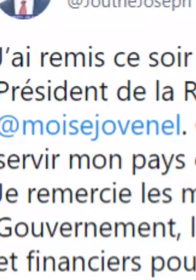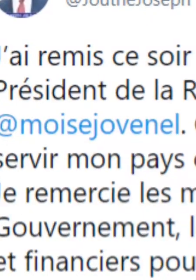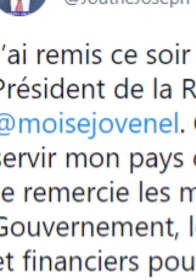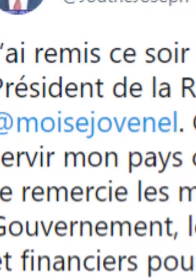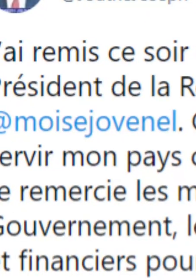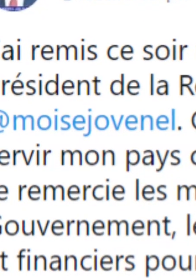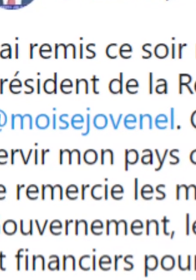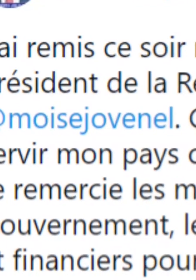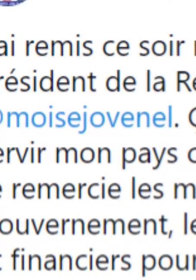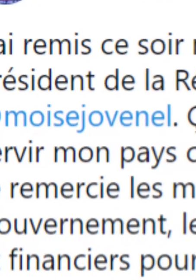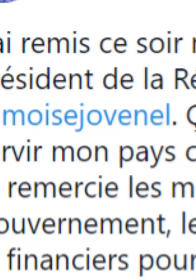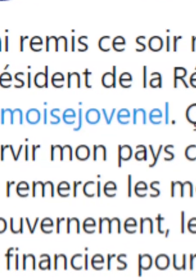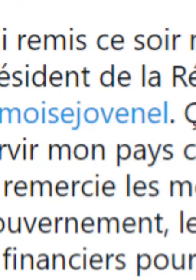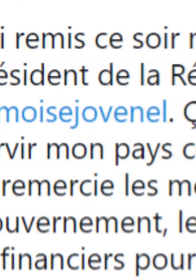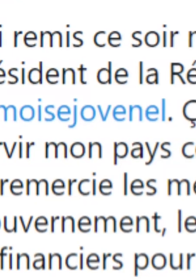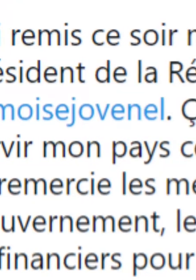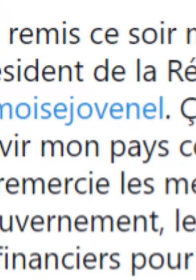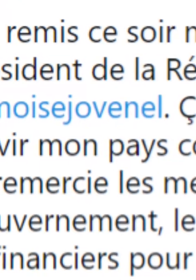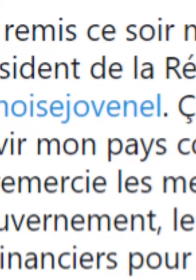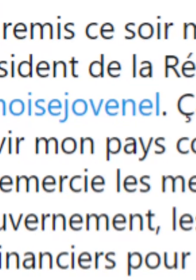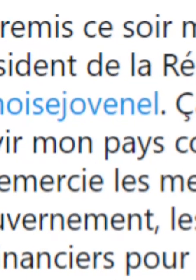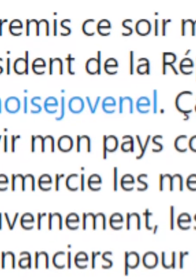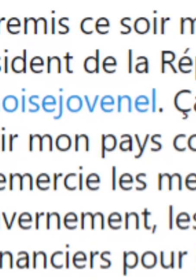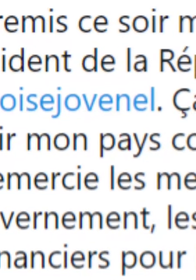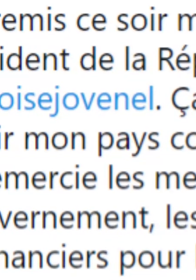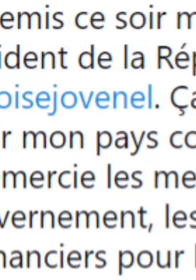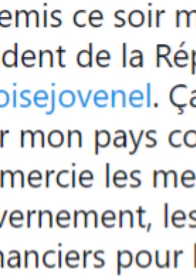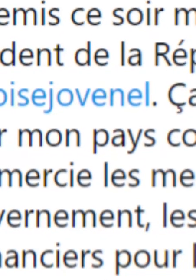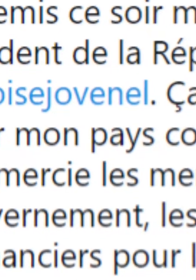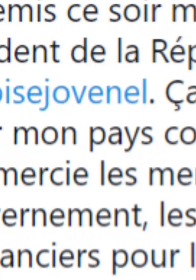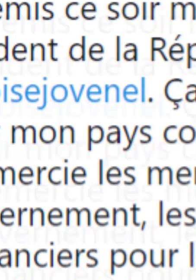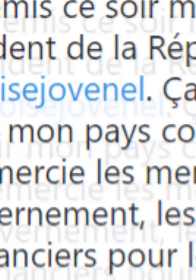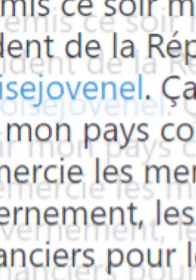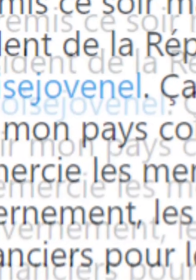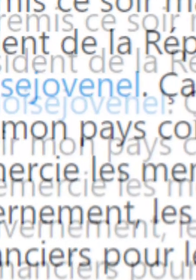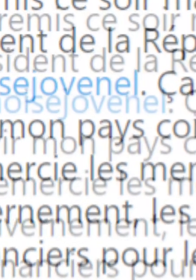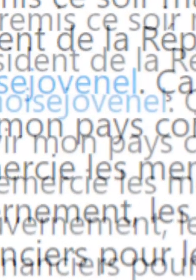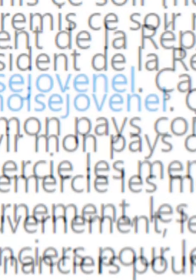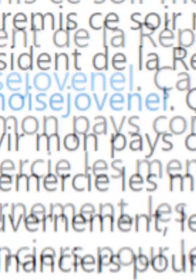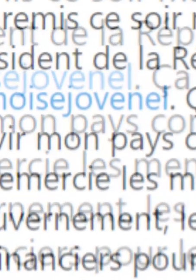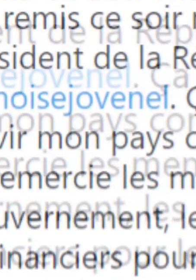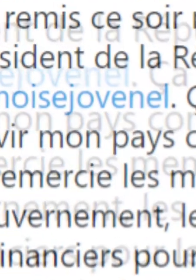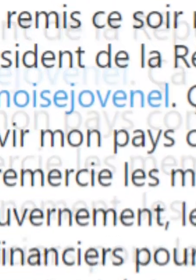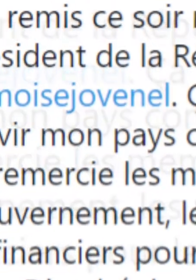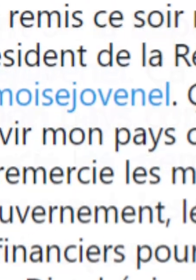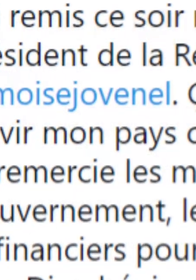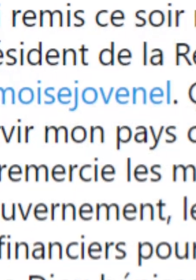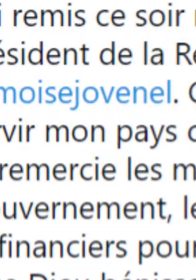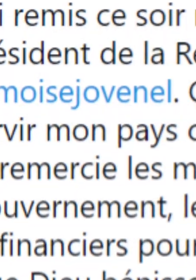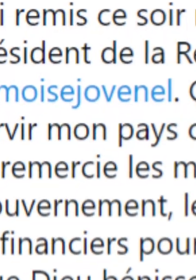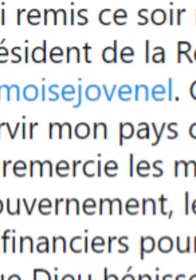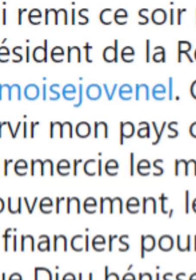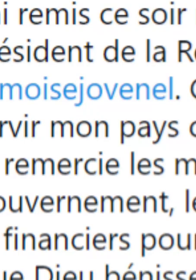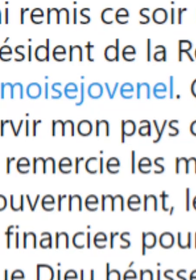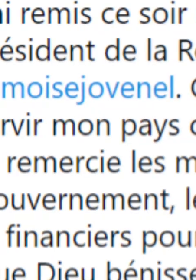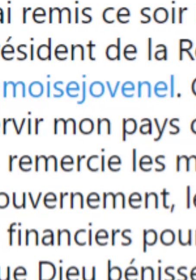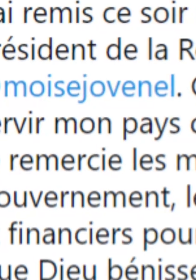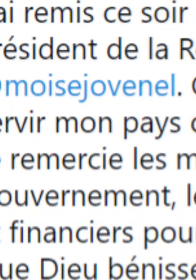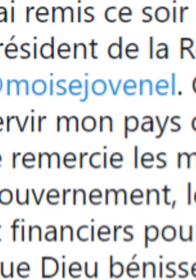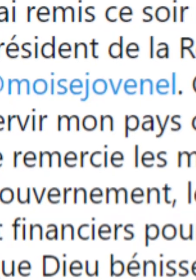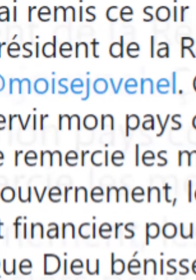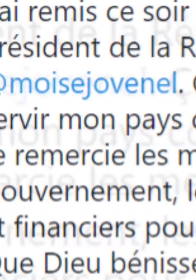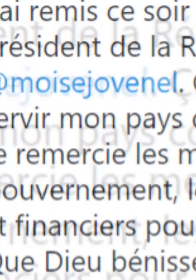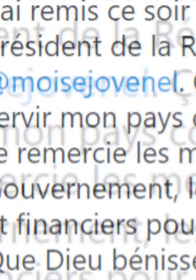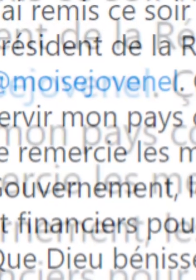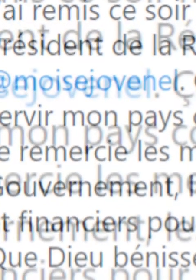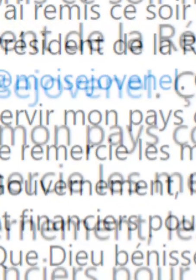lui-même li pa vle passer pour coupable qui fait li déjà remettre démission? Est-ce que c'est parce que lui-même